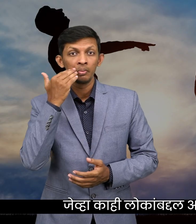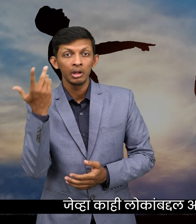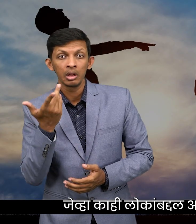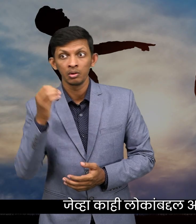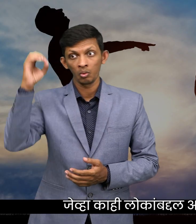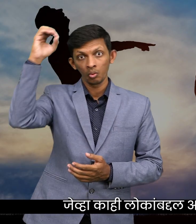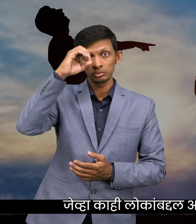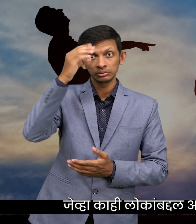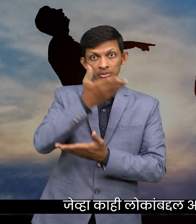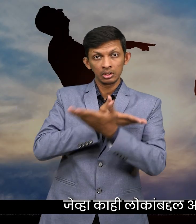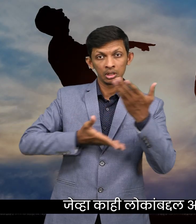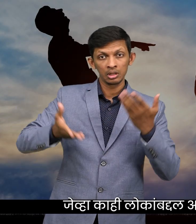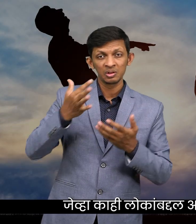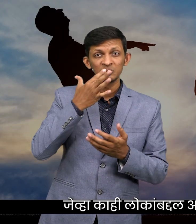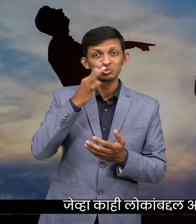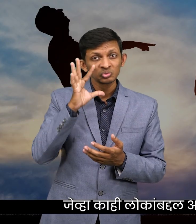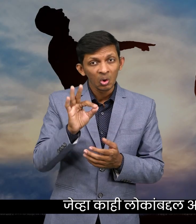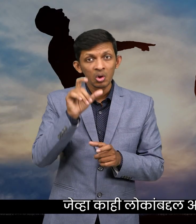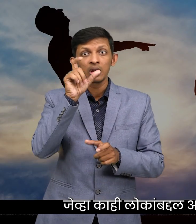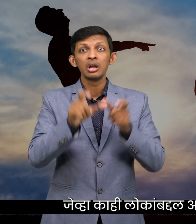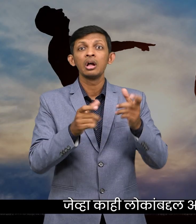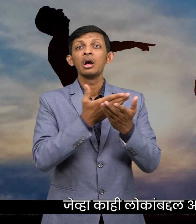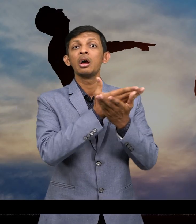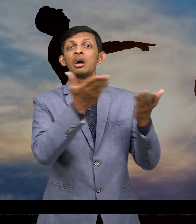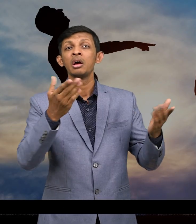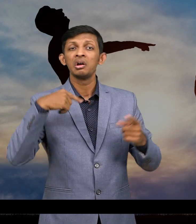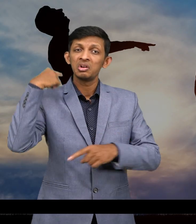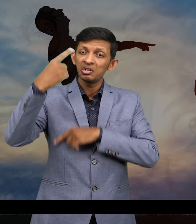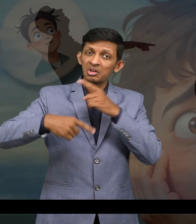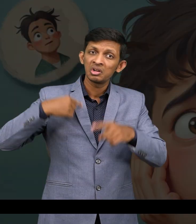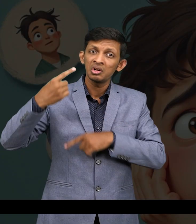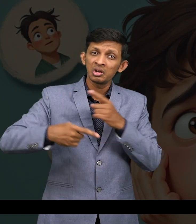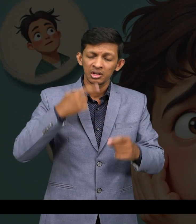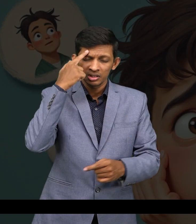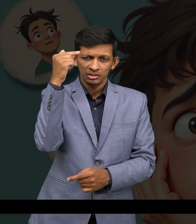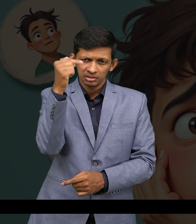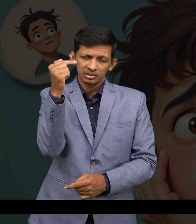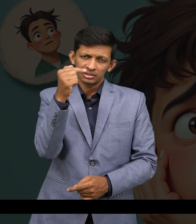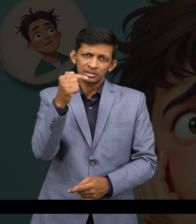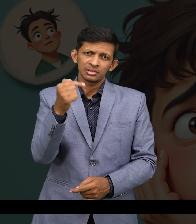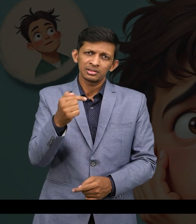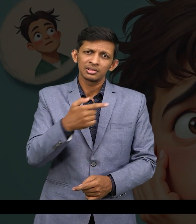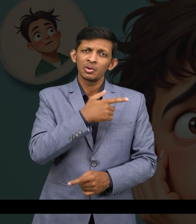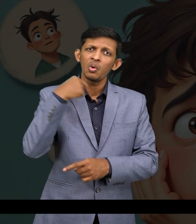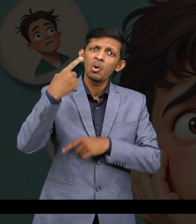जेव्हा काही लोकांबद्दल आपली मते नेहमीच नकारात्मक असतात, त्यांना आळशी,